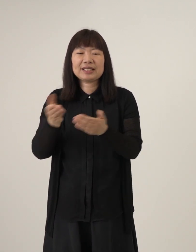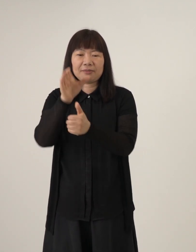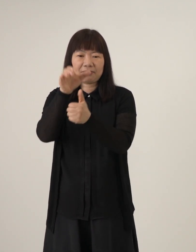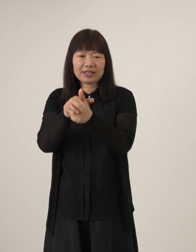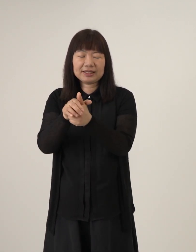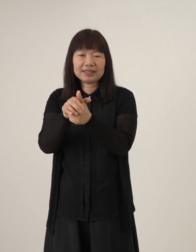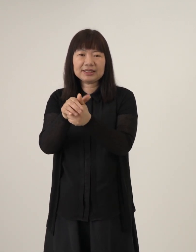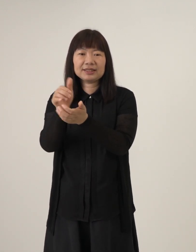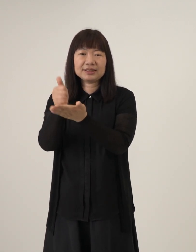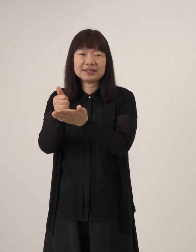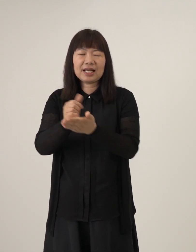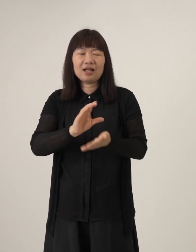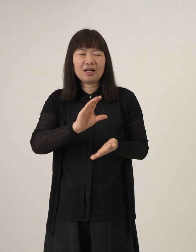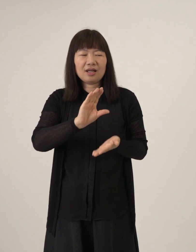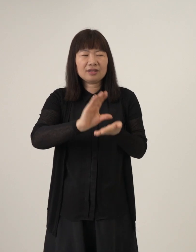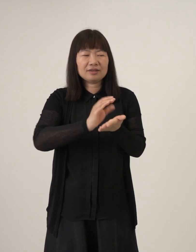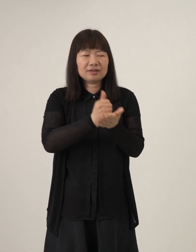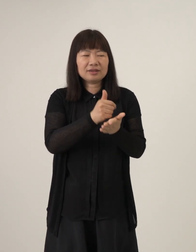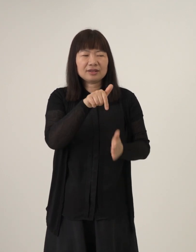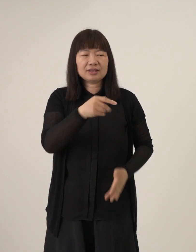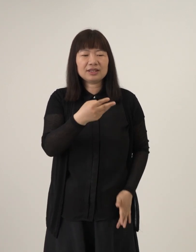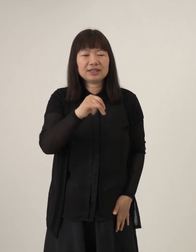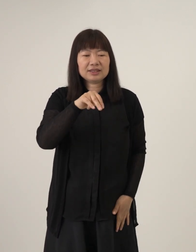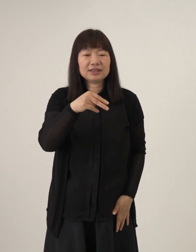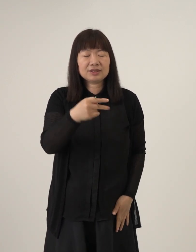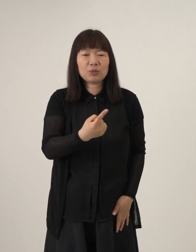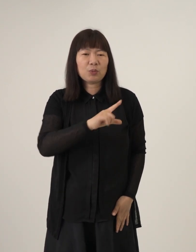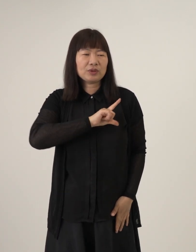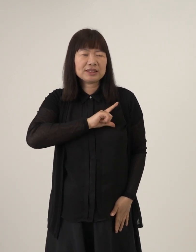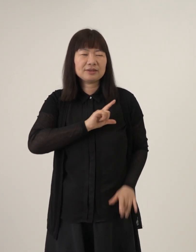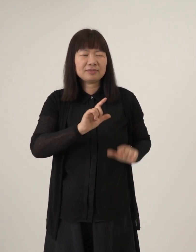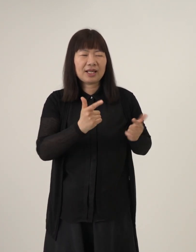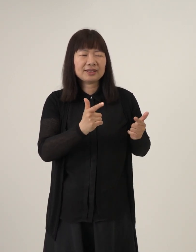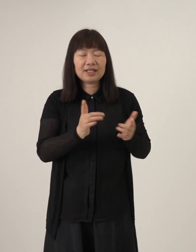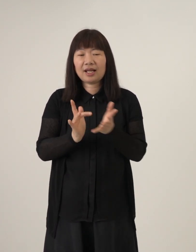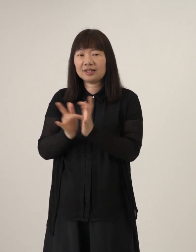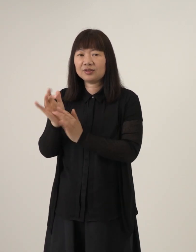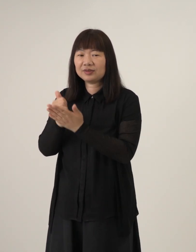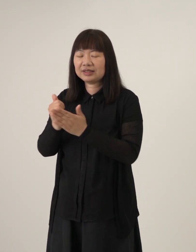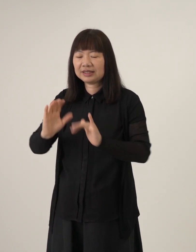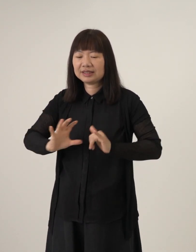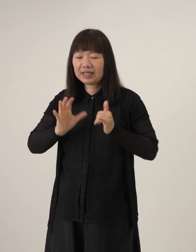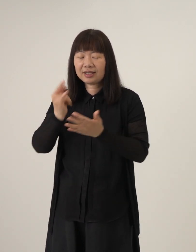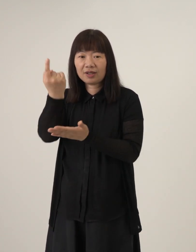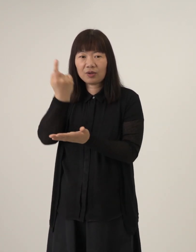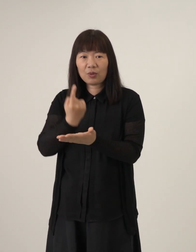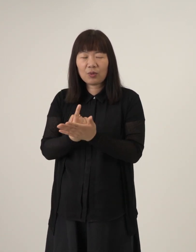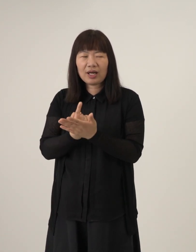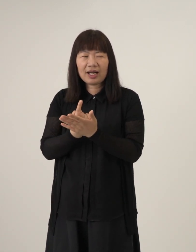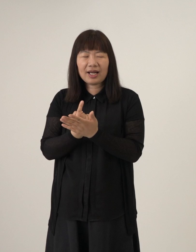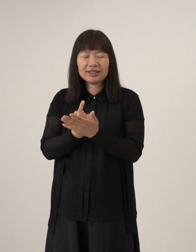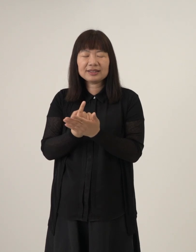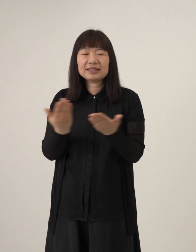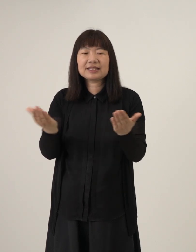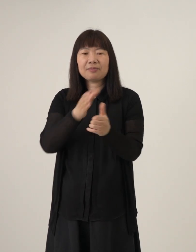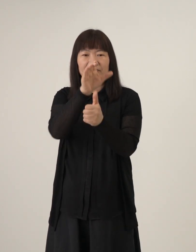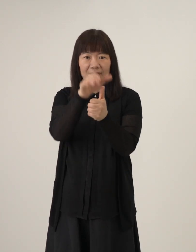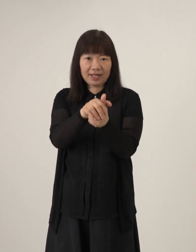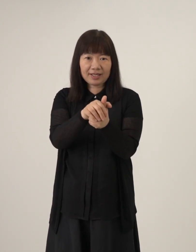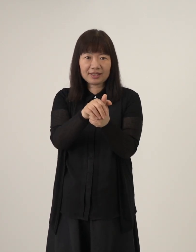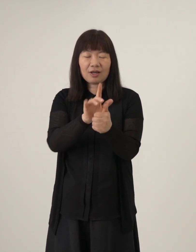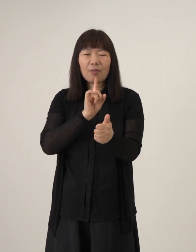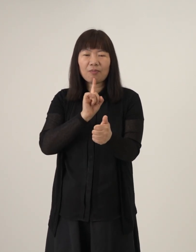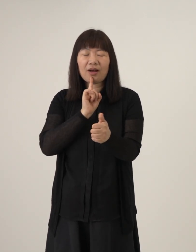그 그리스도는 이름이 아니에요. 그리스도는 예수님이 이 땅에 오신 직책,